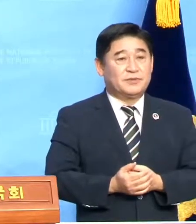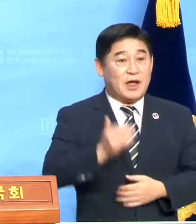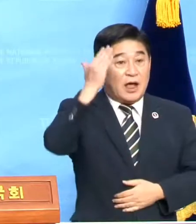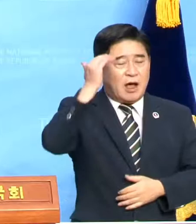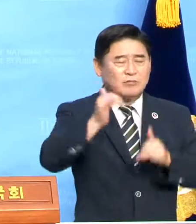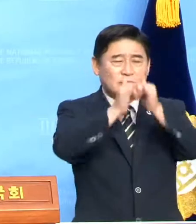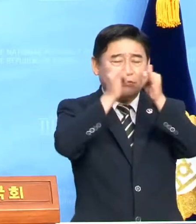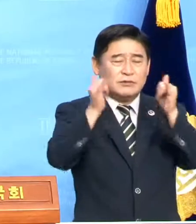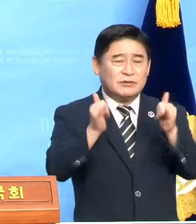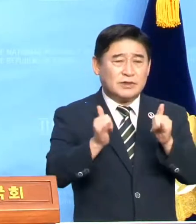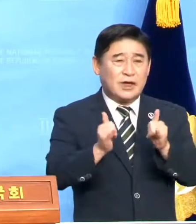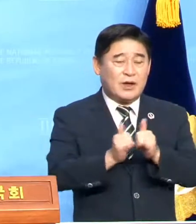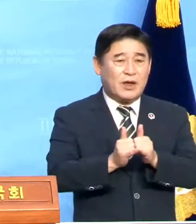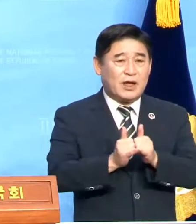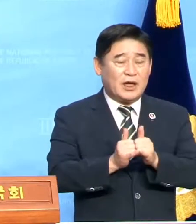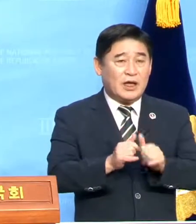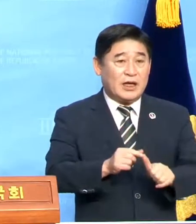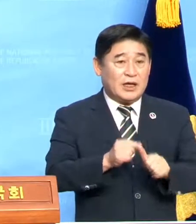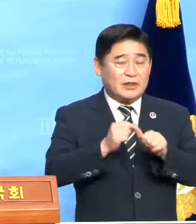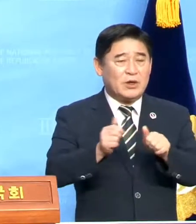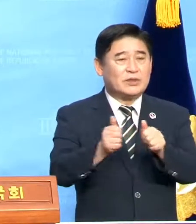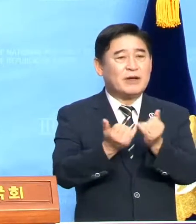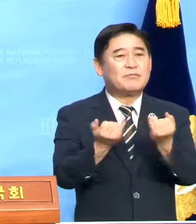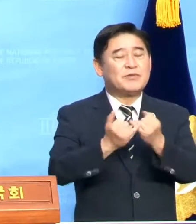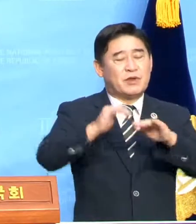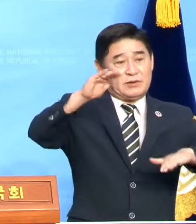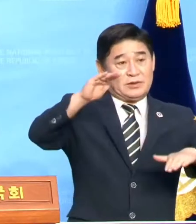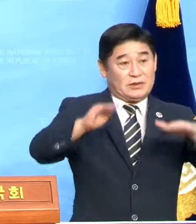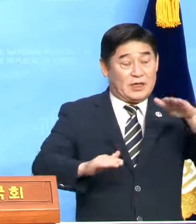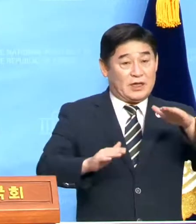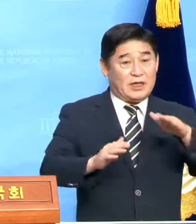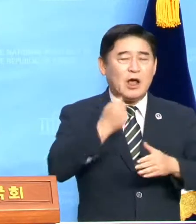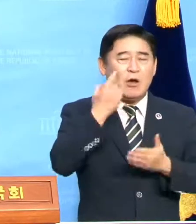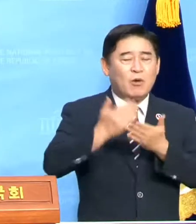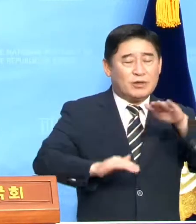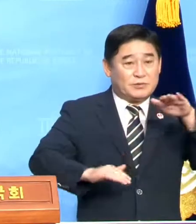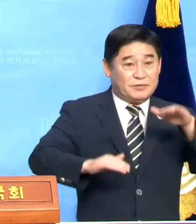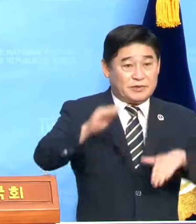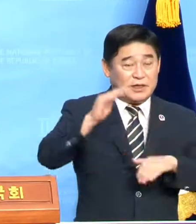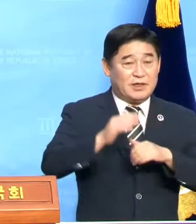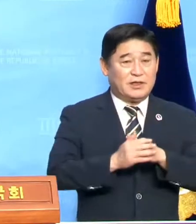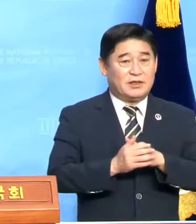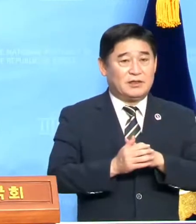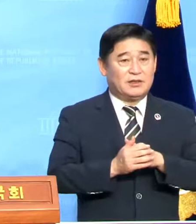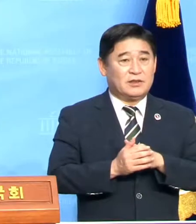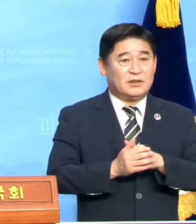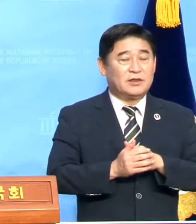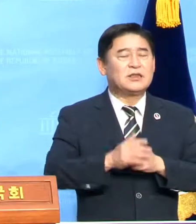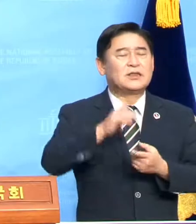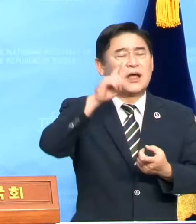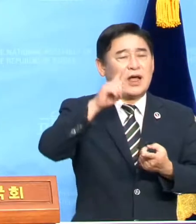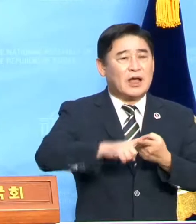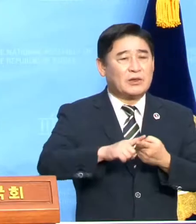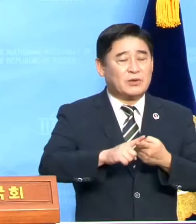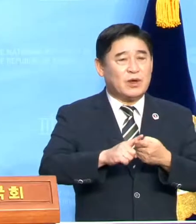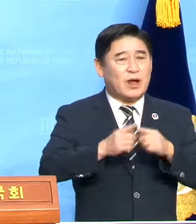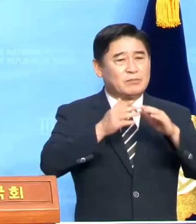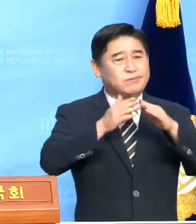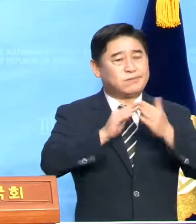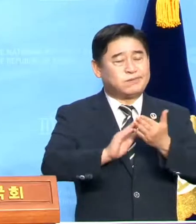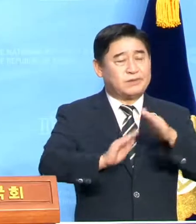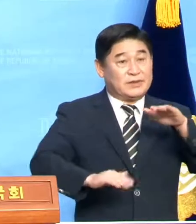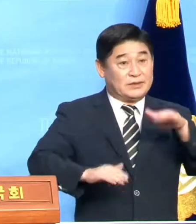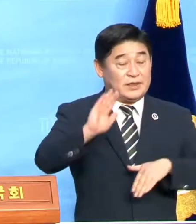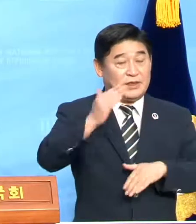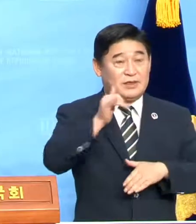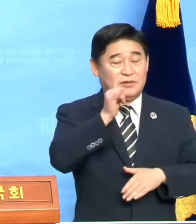한국 사회의 고질적 채용 성별 격차 임금 성별 격차가 고스란히 빈곤 의 성별 격차